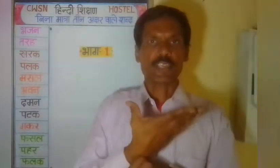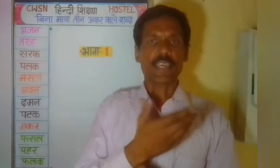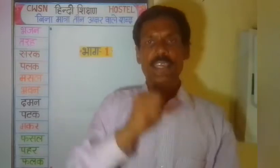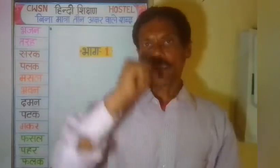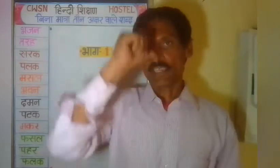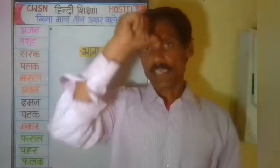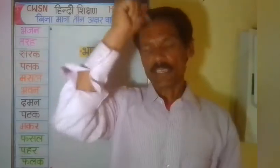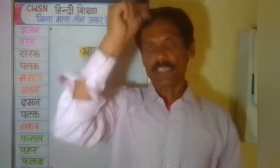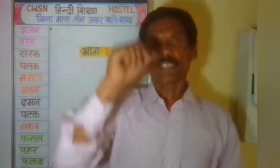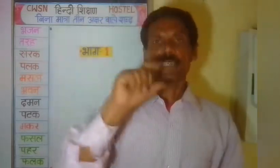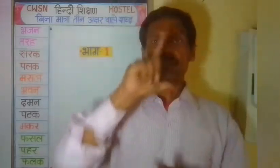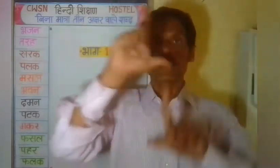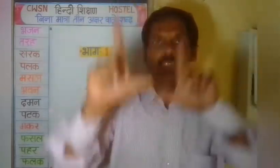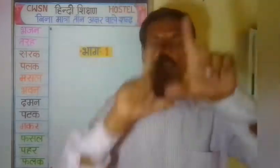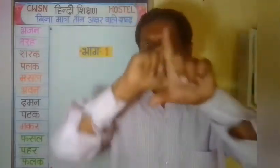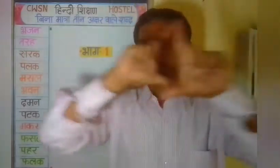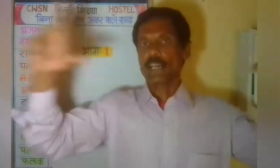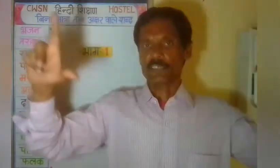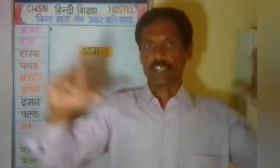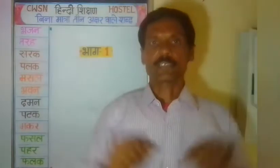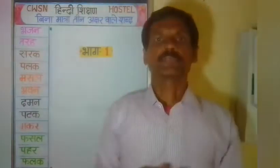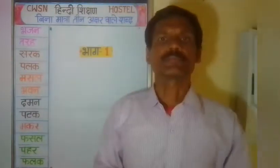विषय हिंदी भाषा।